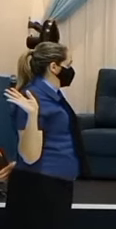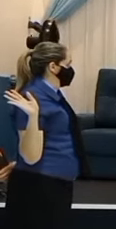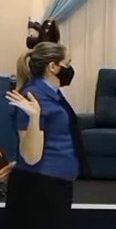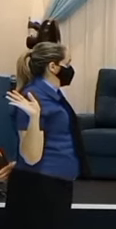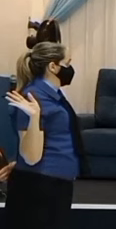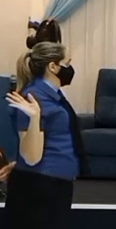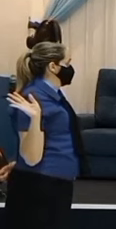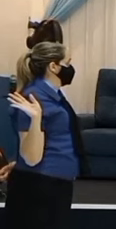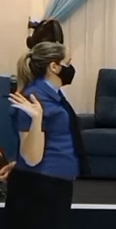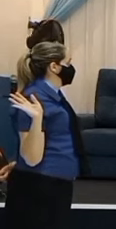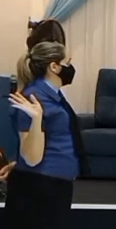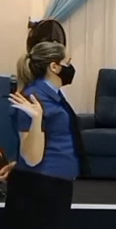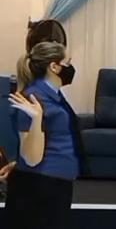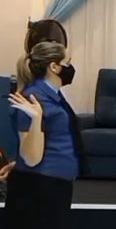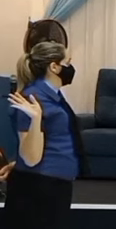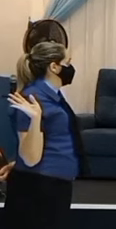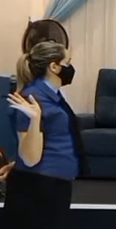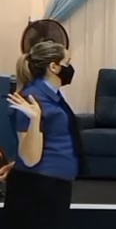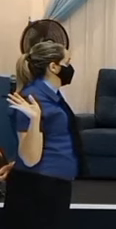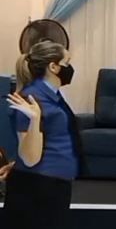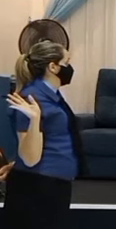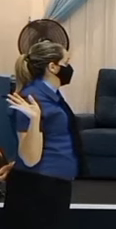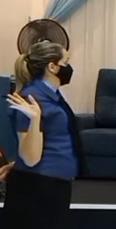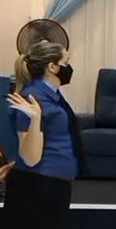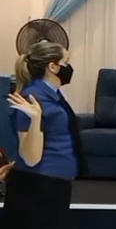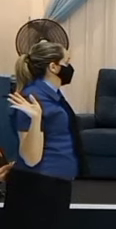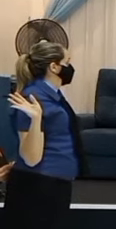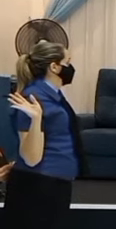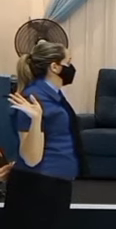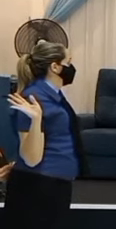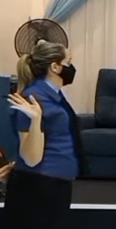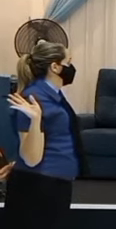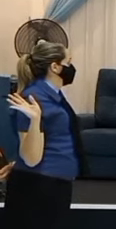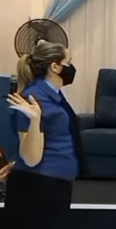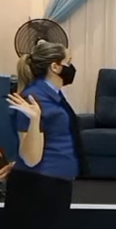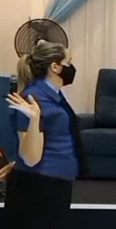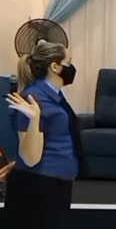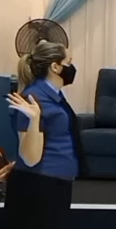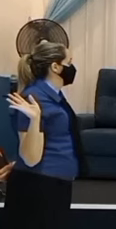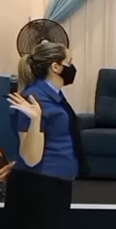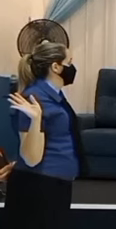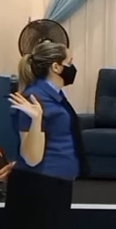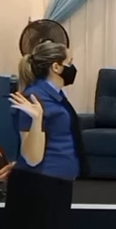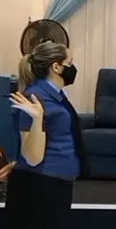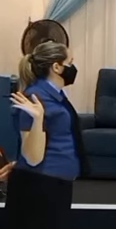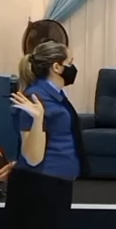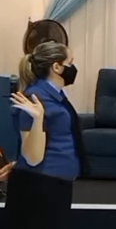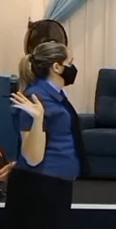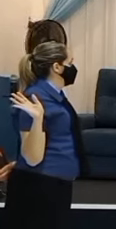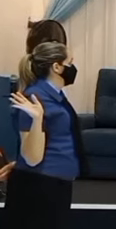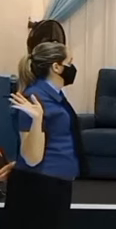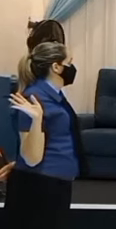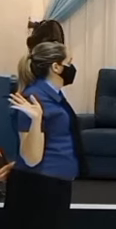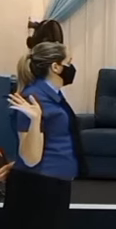um não ficar matando o outro? O gibionita disse: Saul matou mais de 1000 famílias junto com seu exército, quebrou a aliança, não teve pena